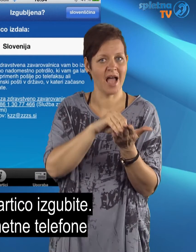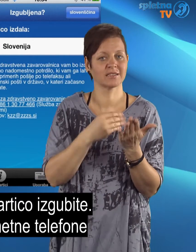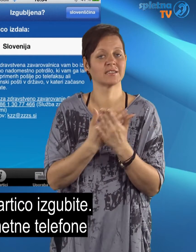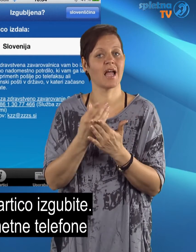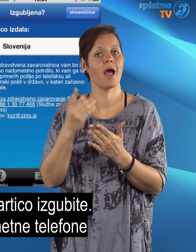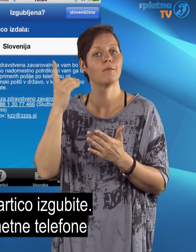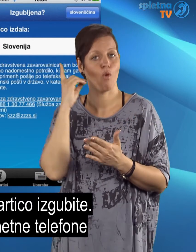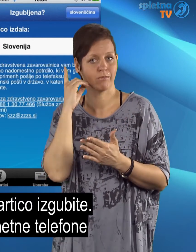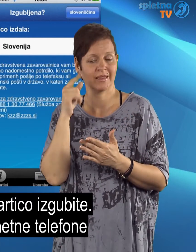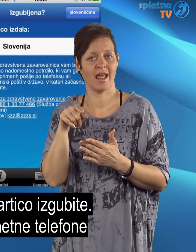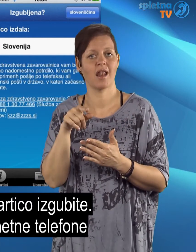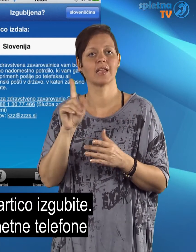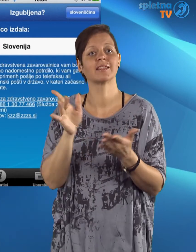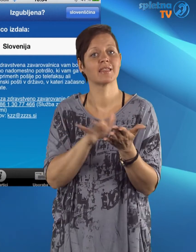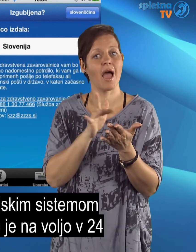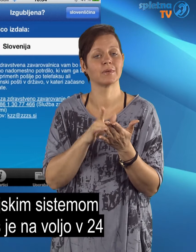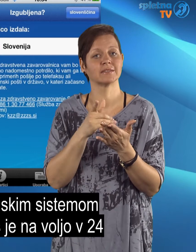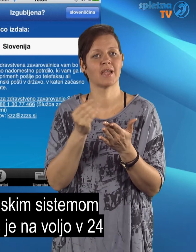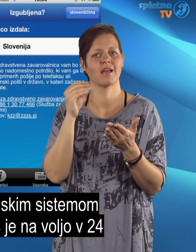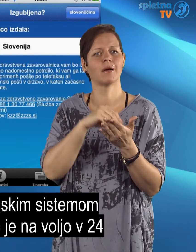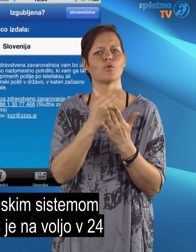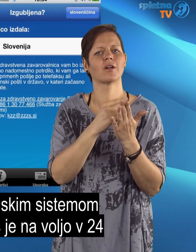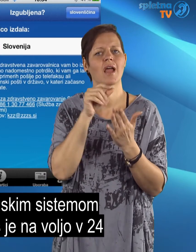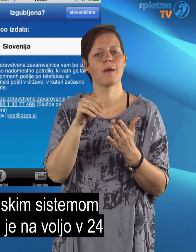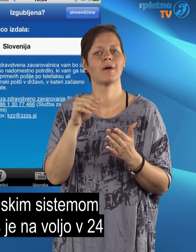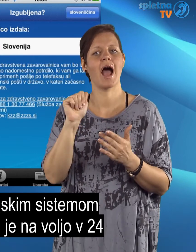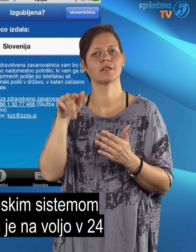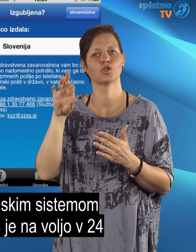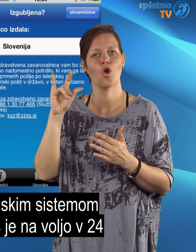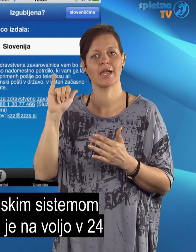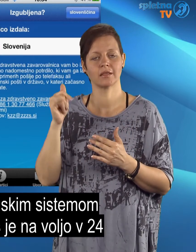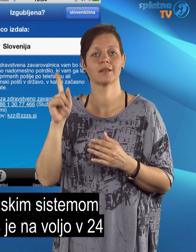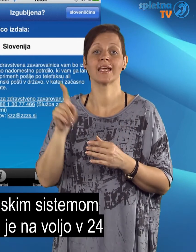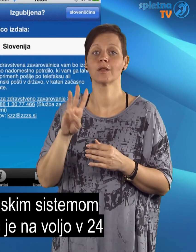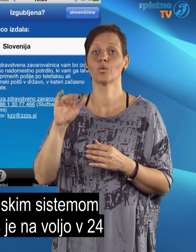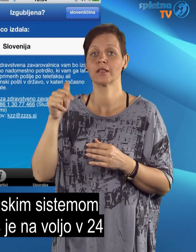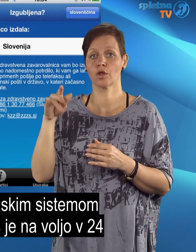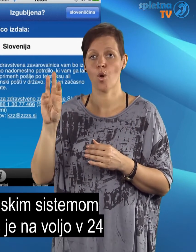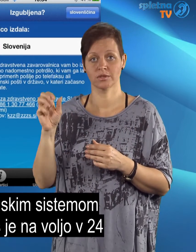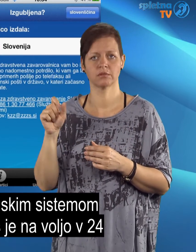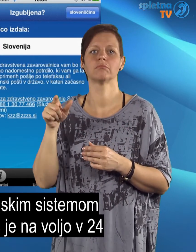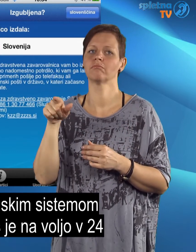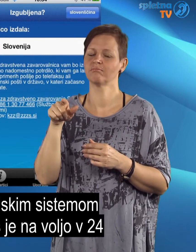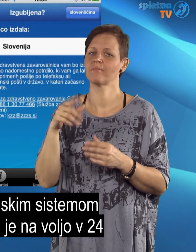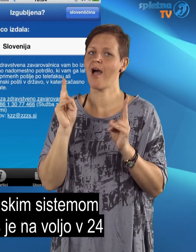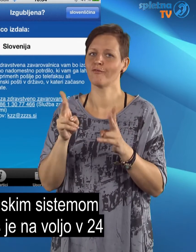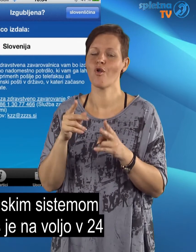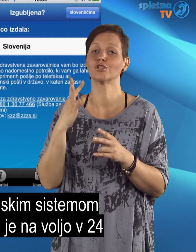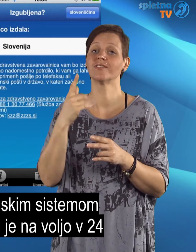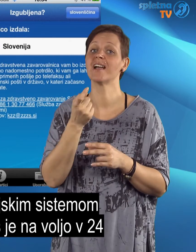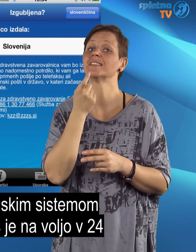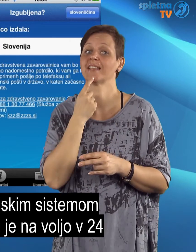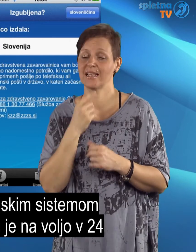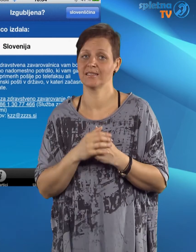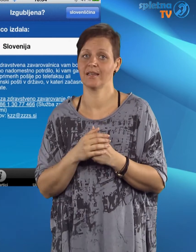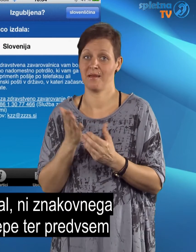Aplikacija za pametne telefone in tablice z operacijskim sistemom Android in Windows je na voljo v 24 jezikih, med